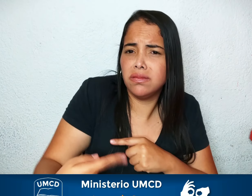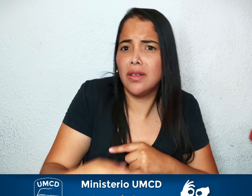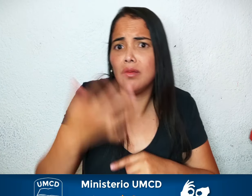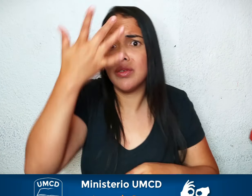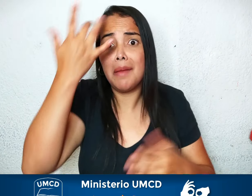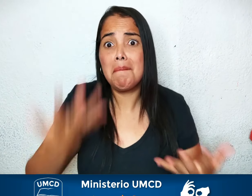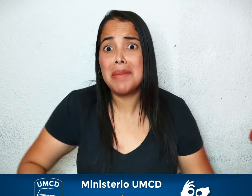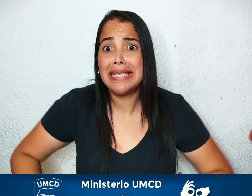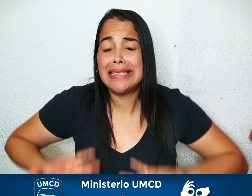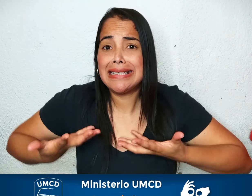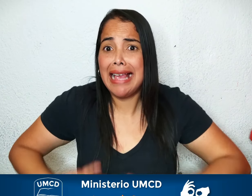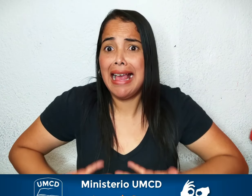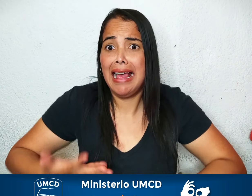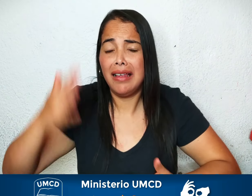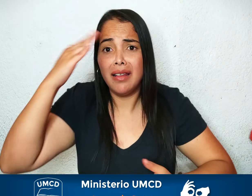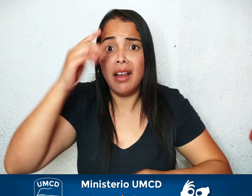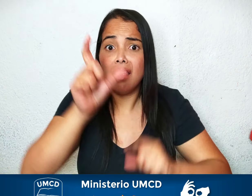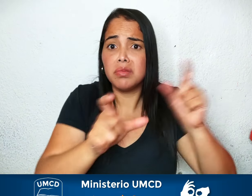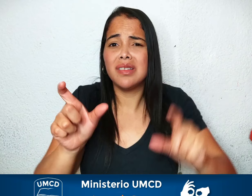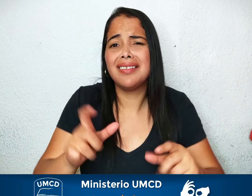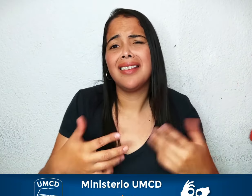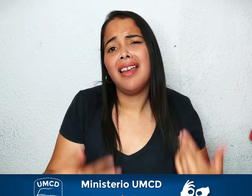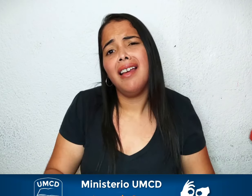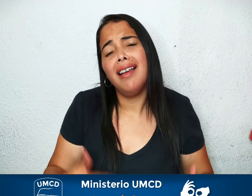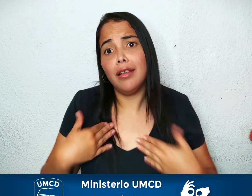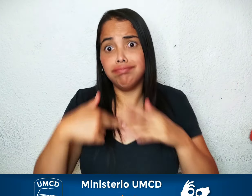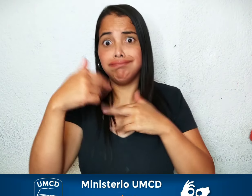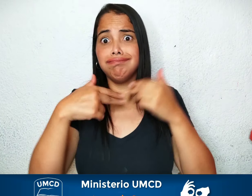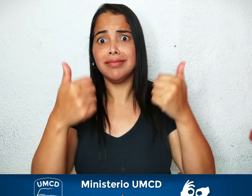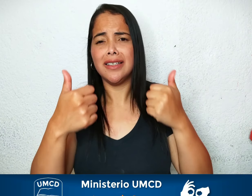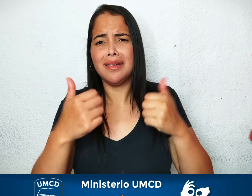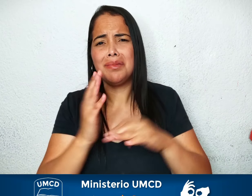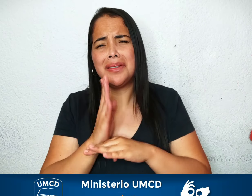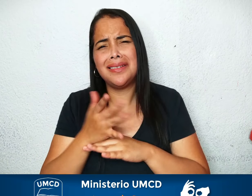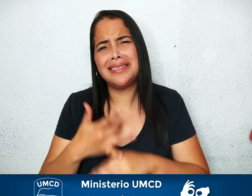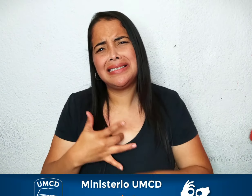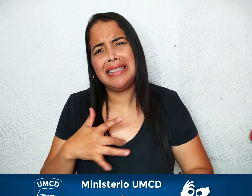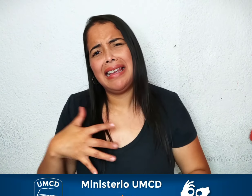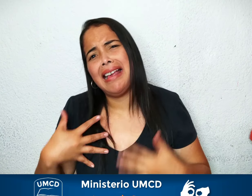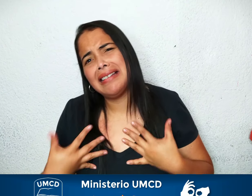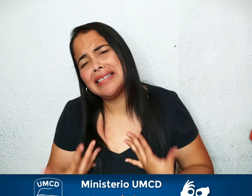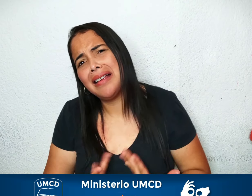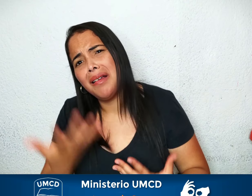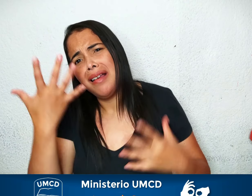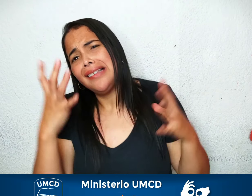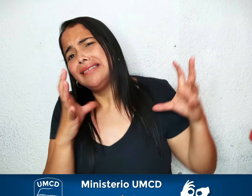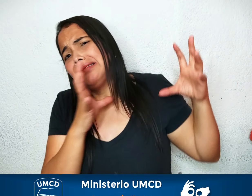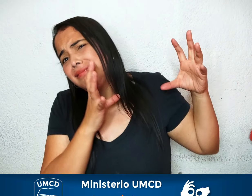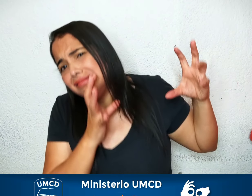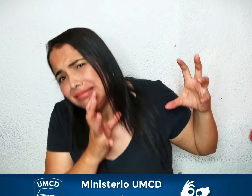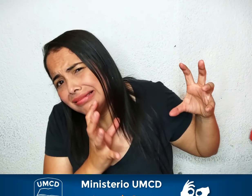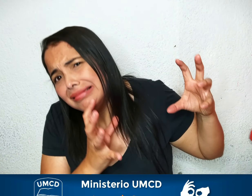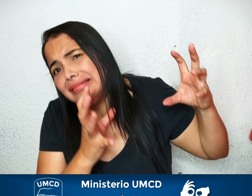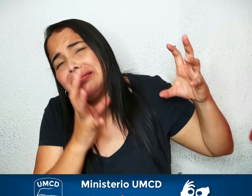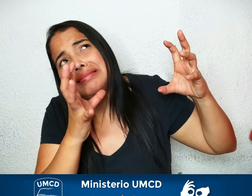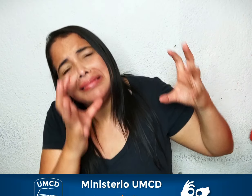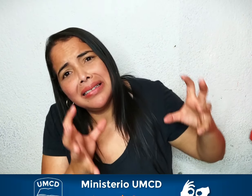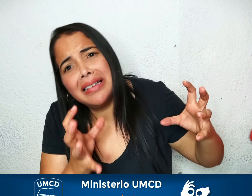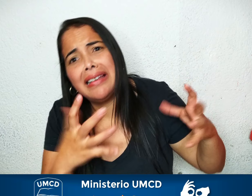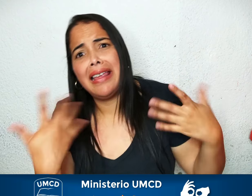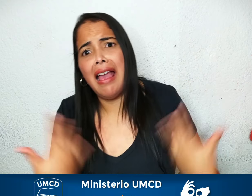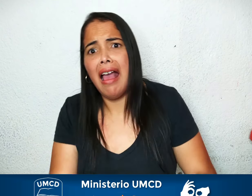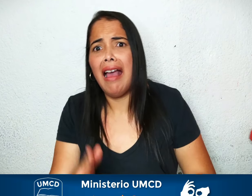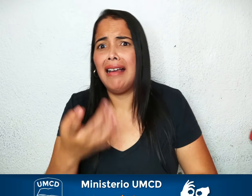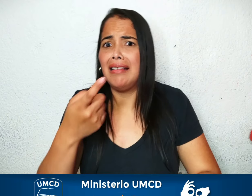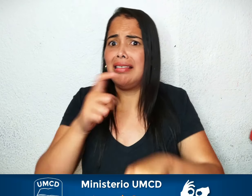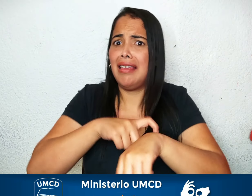gigantes, porque los muros eran piedras grandes que tenían que ser reubicadas nuevamente para poder levantar los muros. Dicen